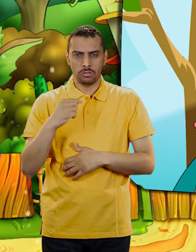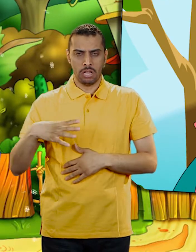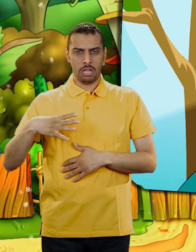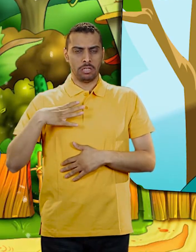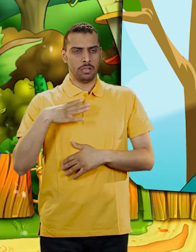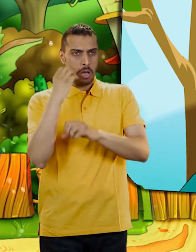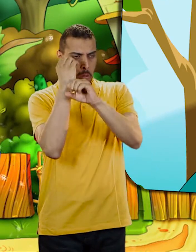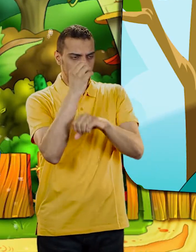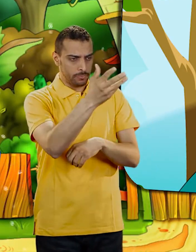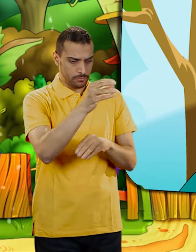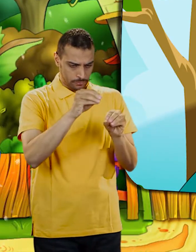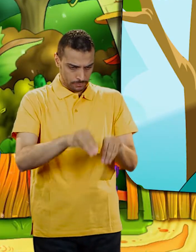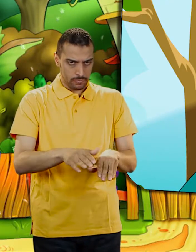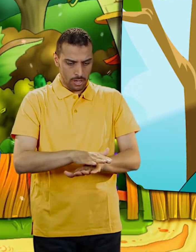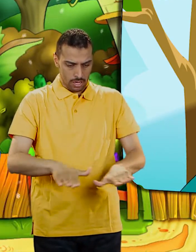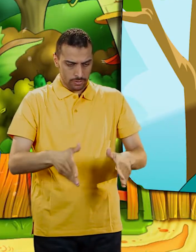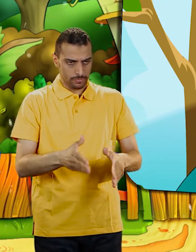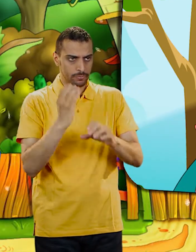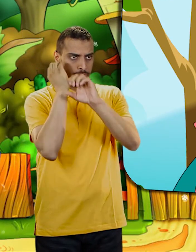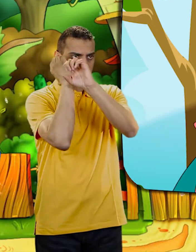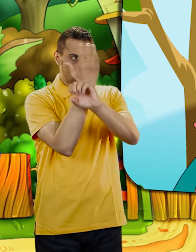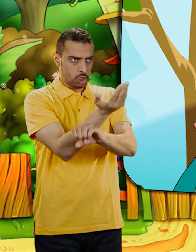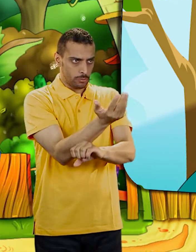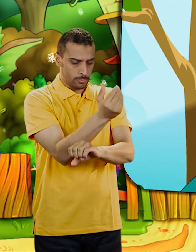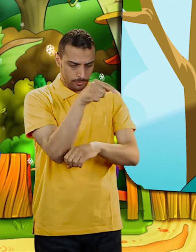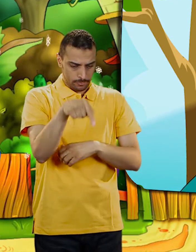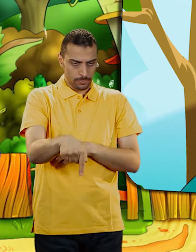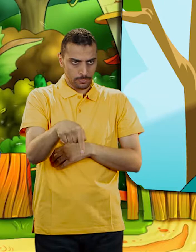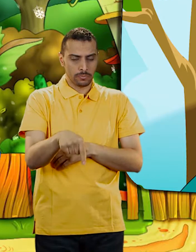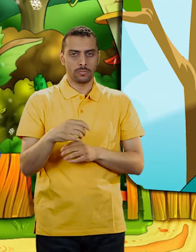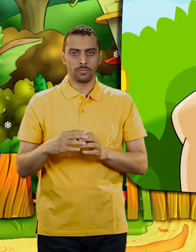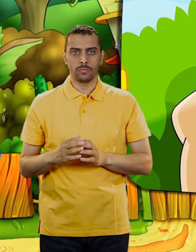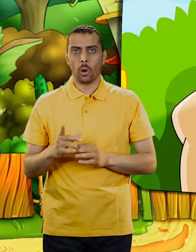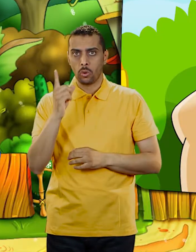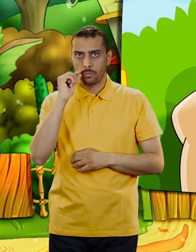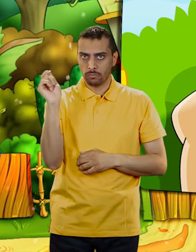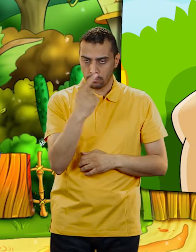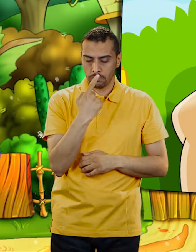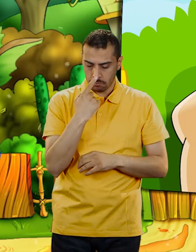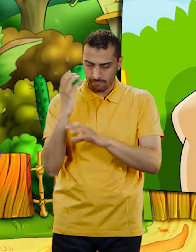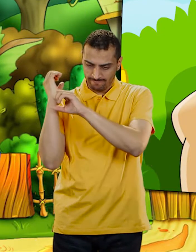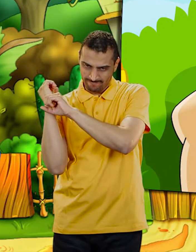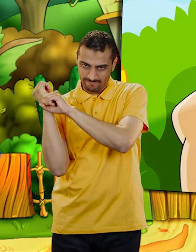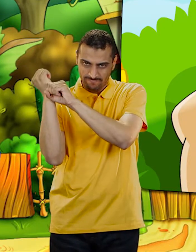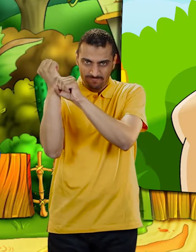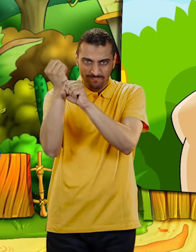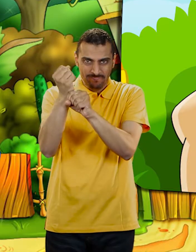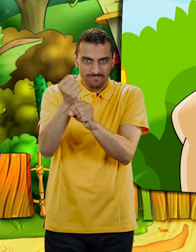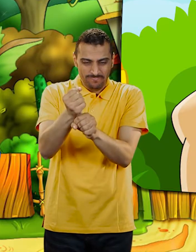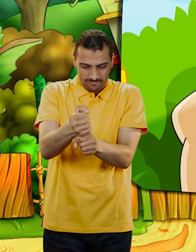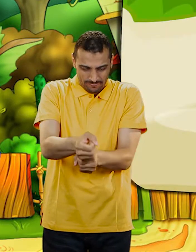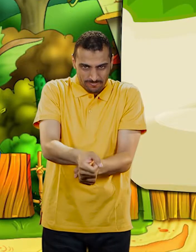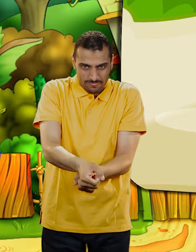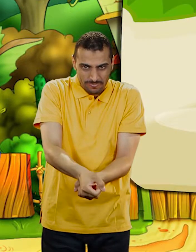اشتركوا في القناة على الفور يا سيدي على